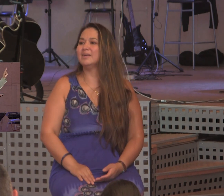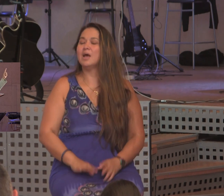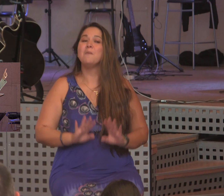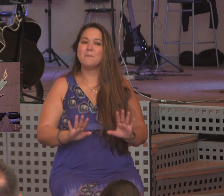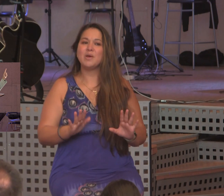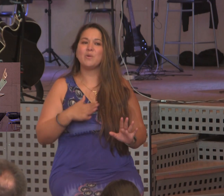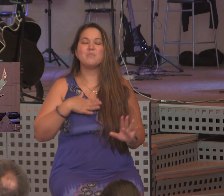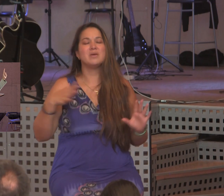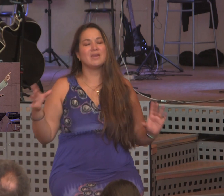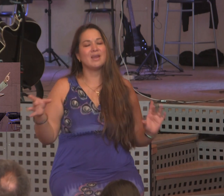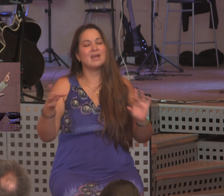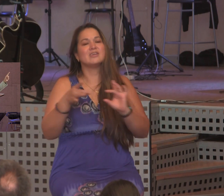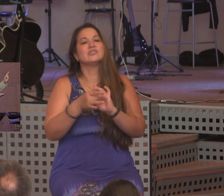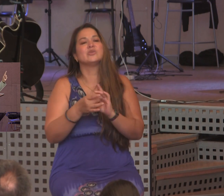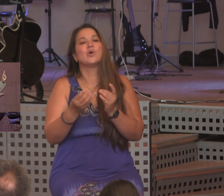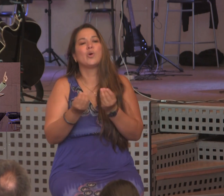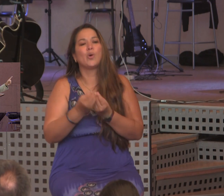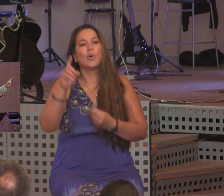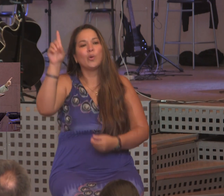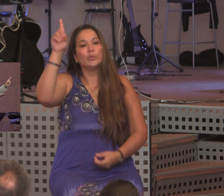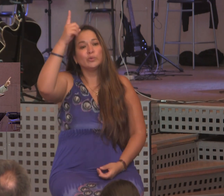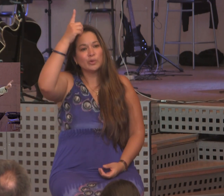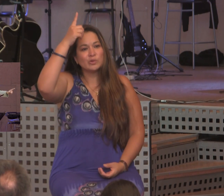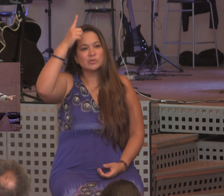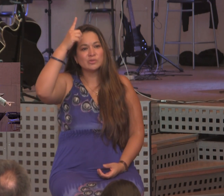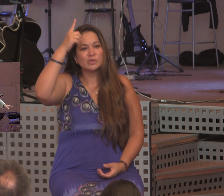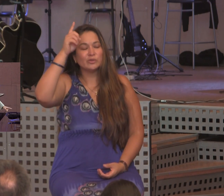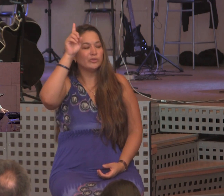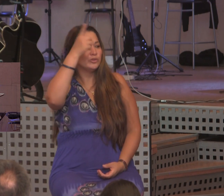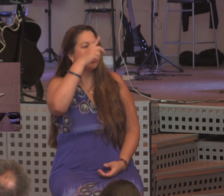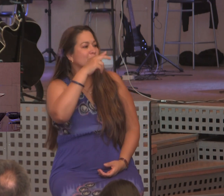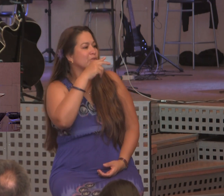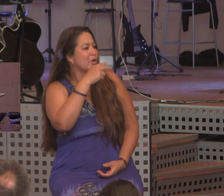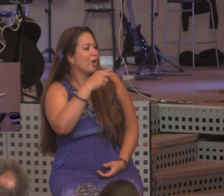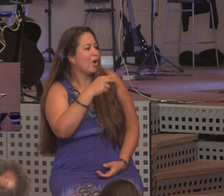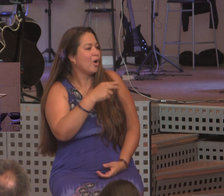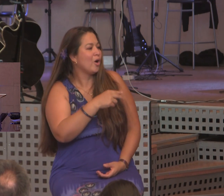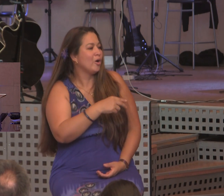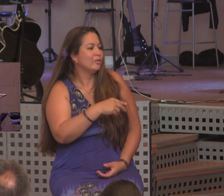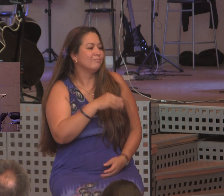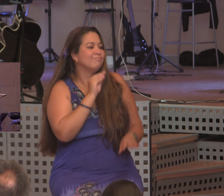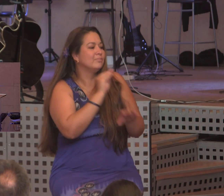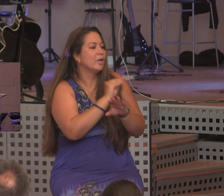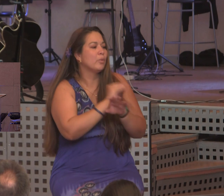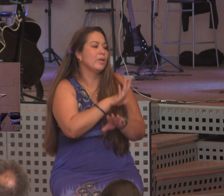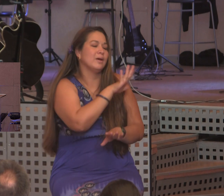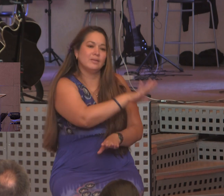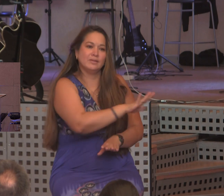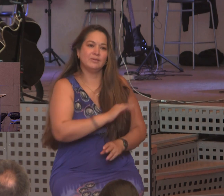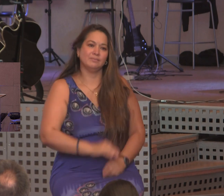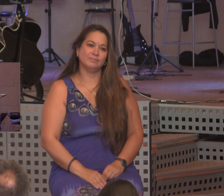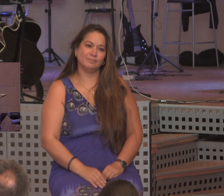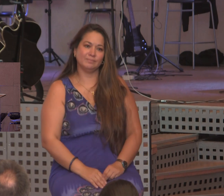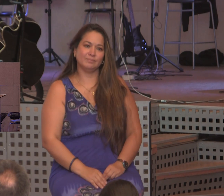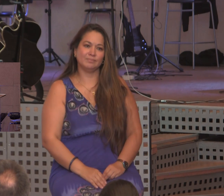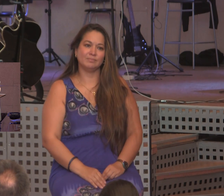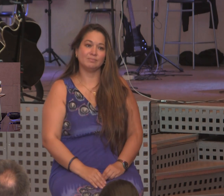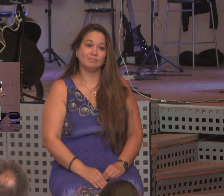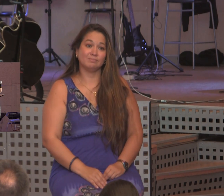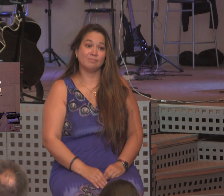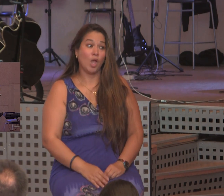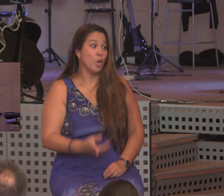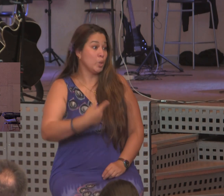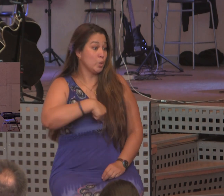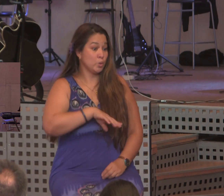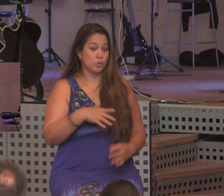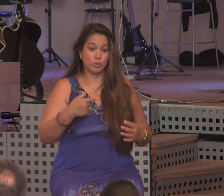me ocuparé de que nadie las arrebate de mi mano. No estamos a merced de los lobos. No estamos a